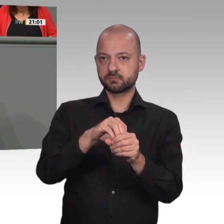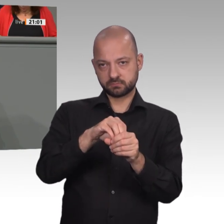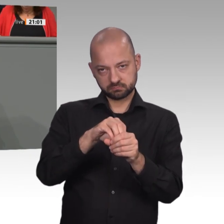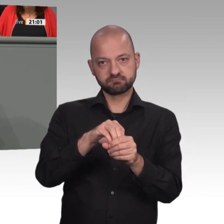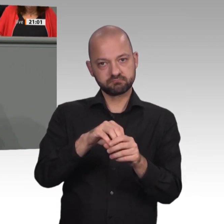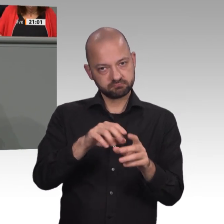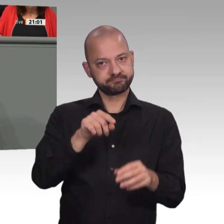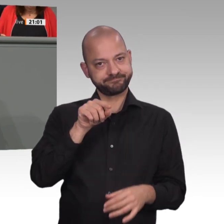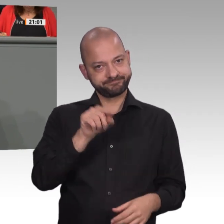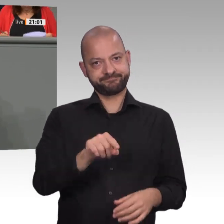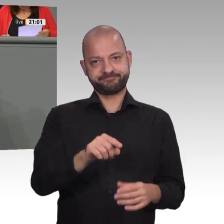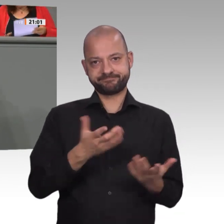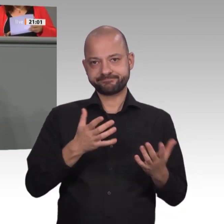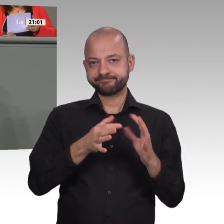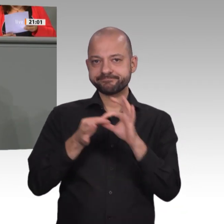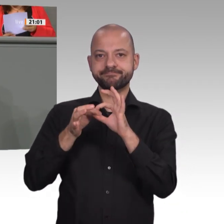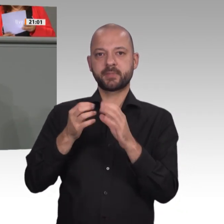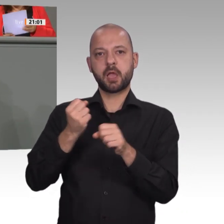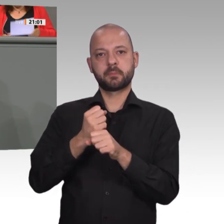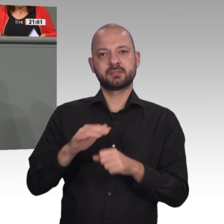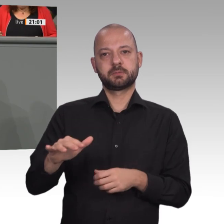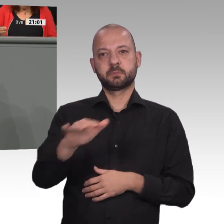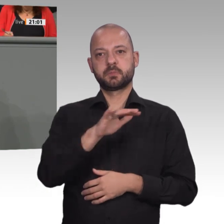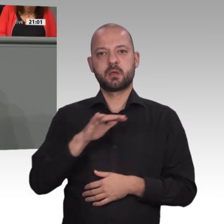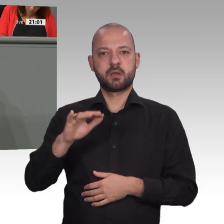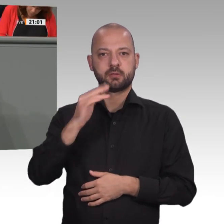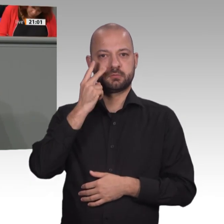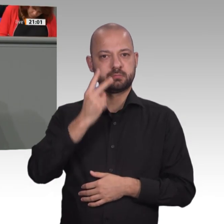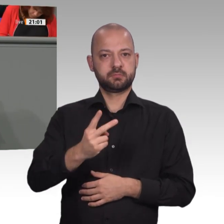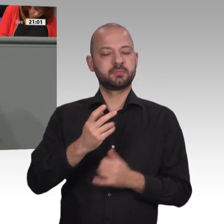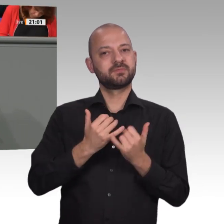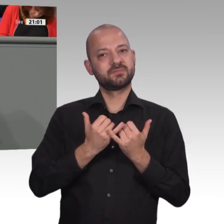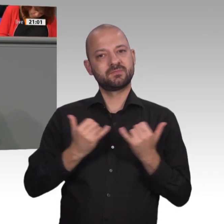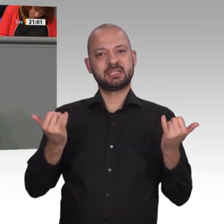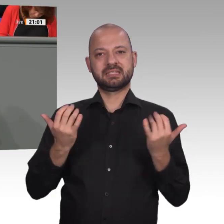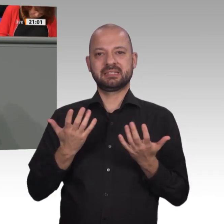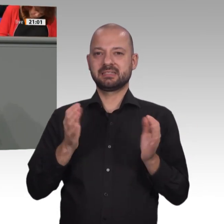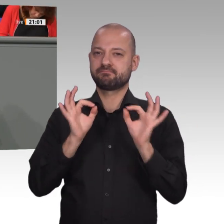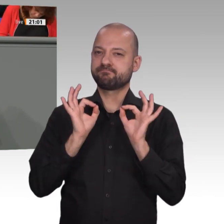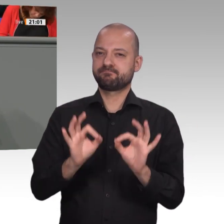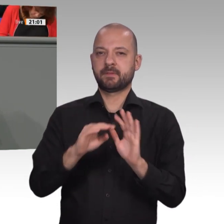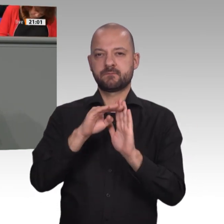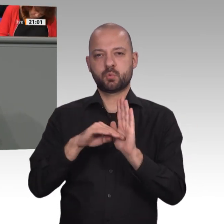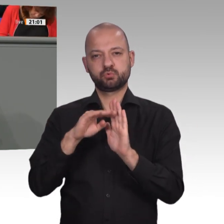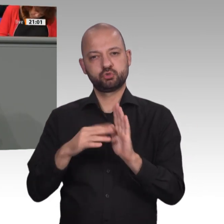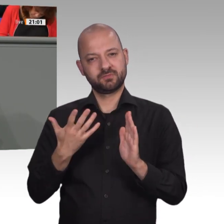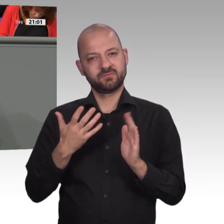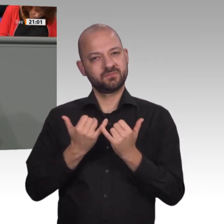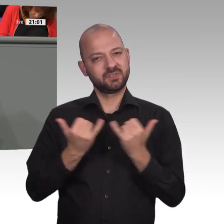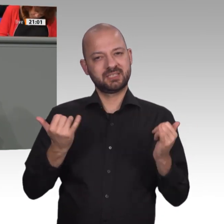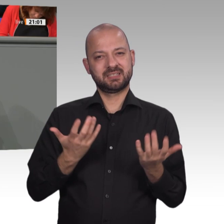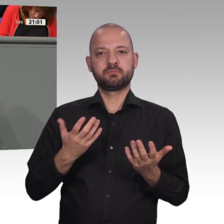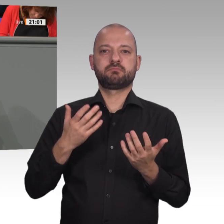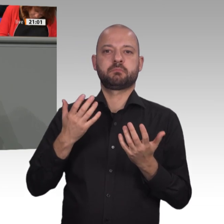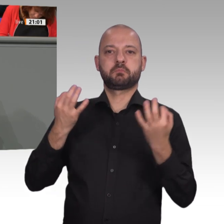für Frauen mit Behinderung. Die sukzessive Abschaffung der Behindertenwerkstätten durch Ausstiegsstrategien und Zeitpläne